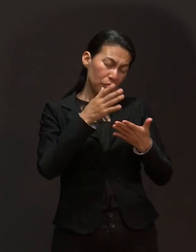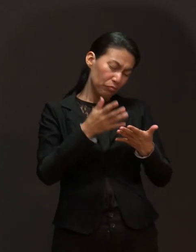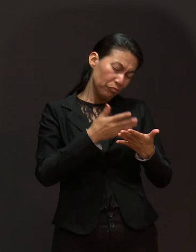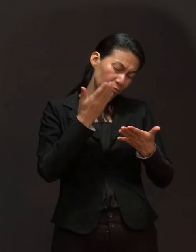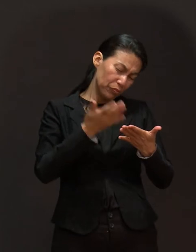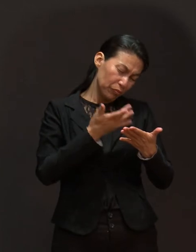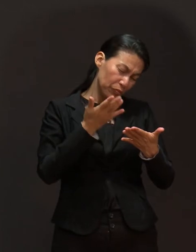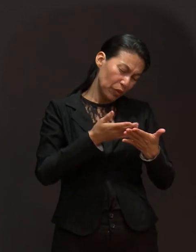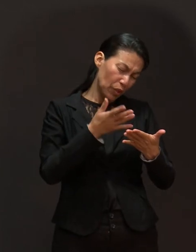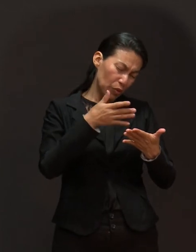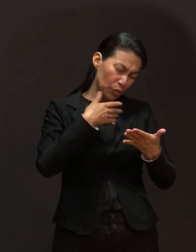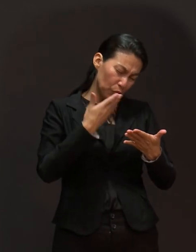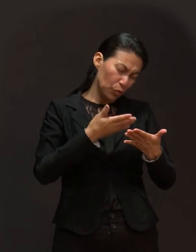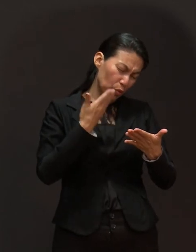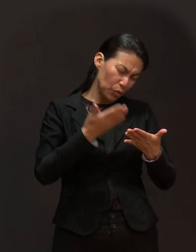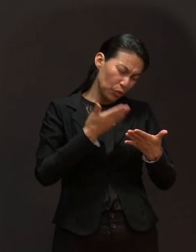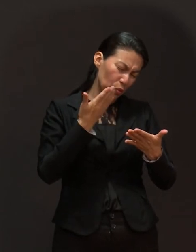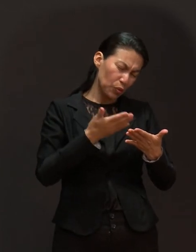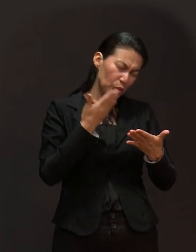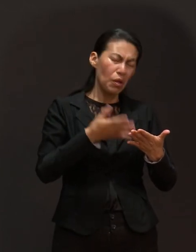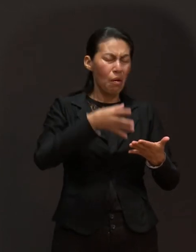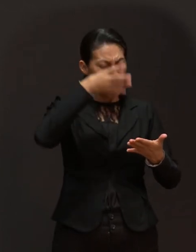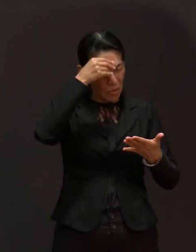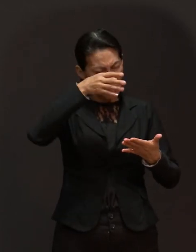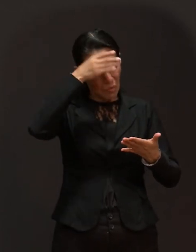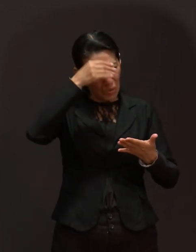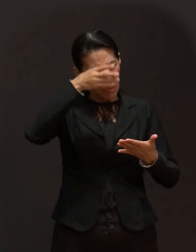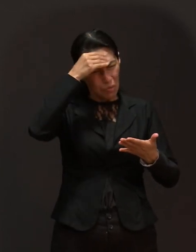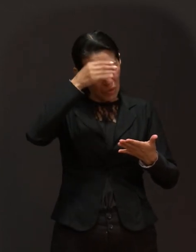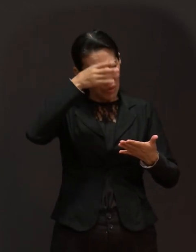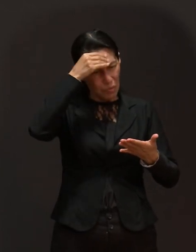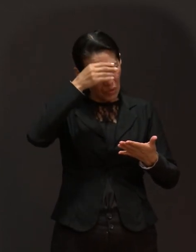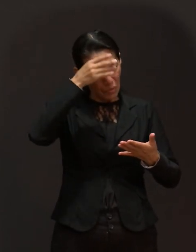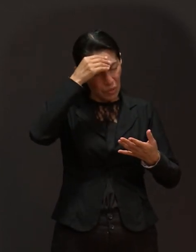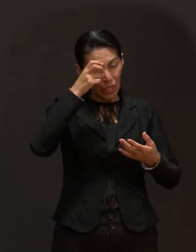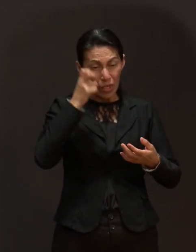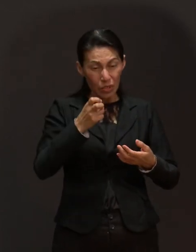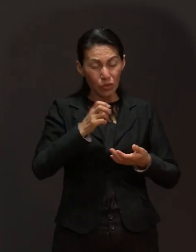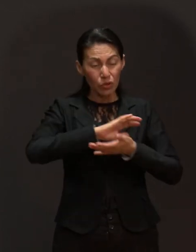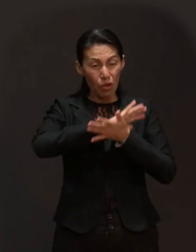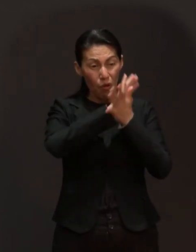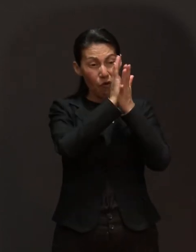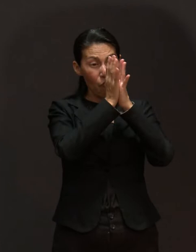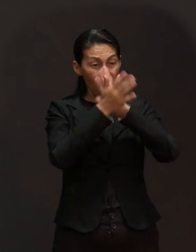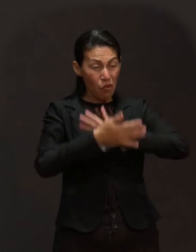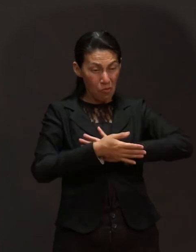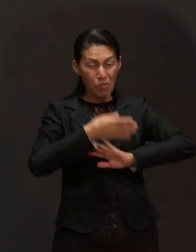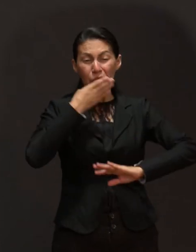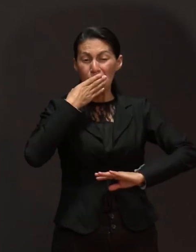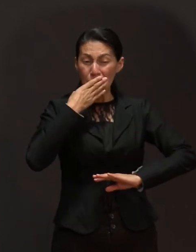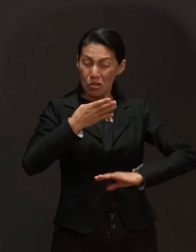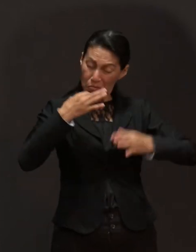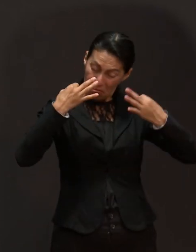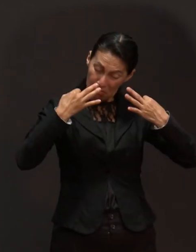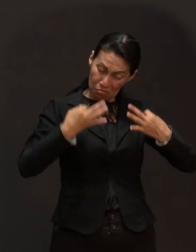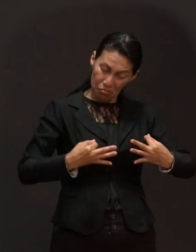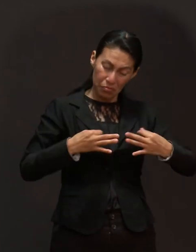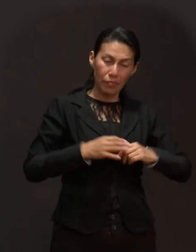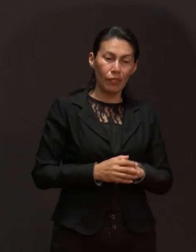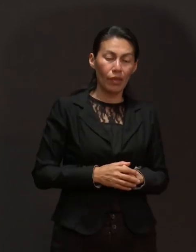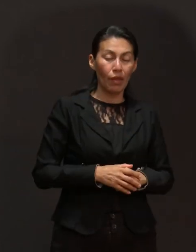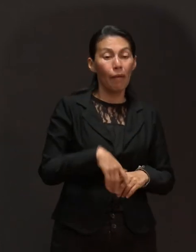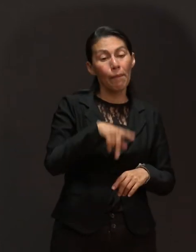va cultivando y, como es viva, produce solamente vida y frutos para la gloria de Dios en ti,